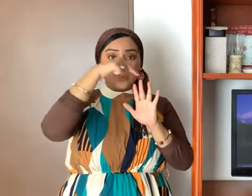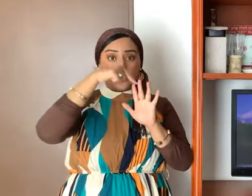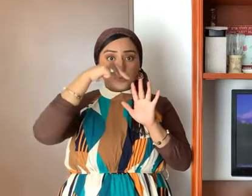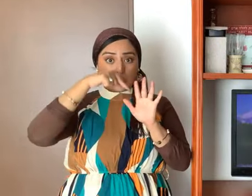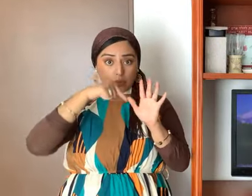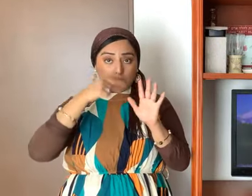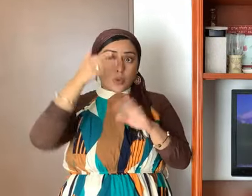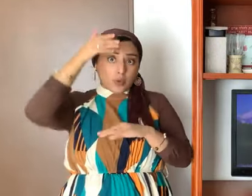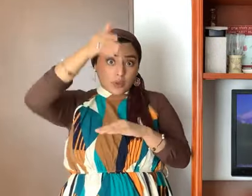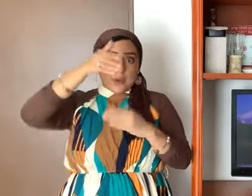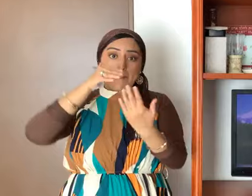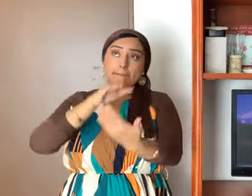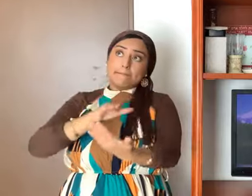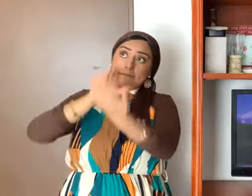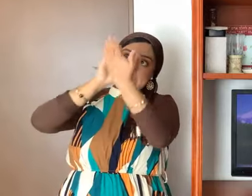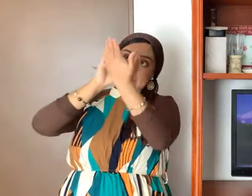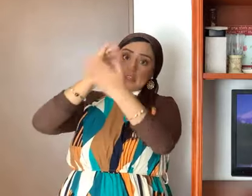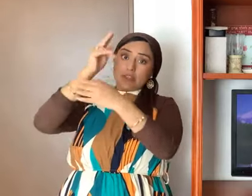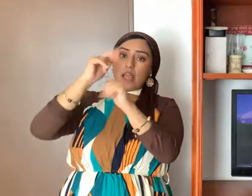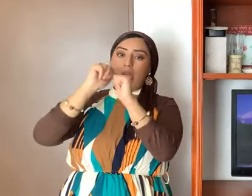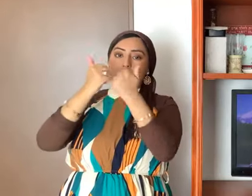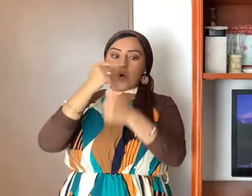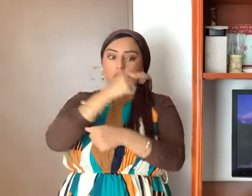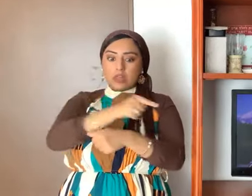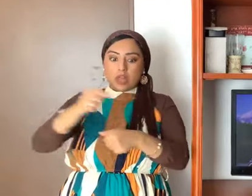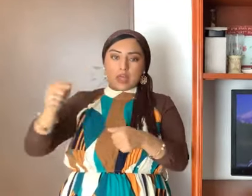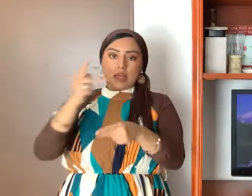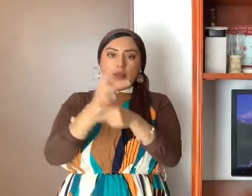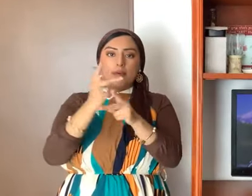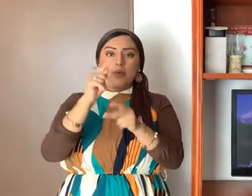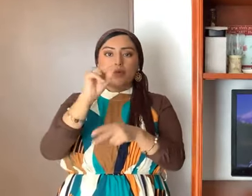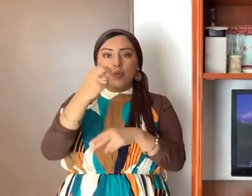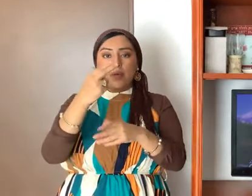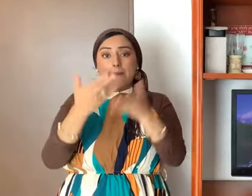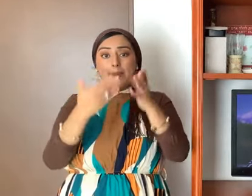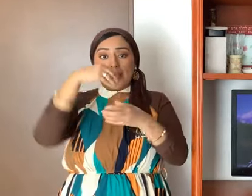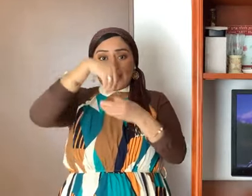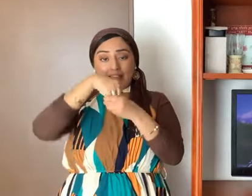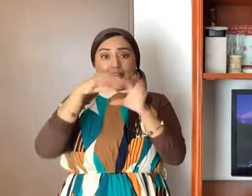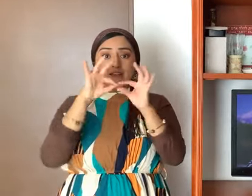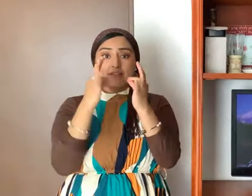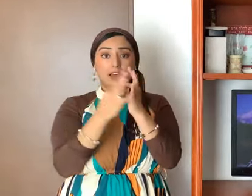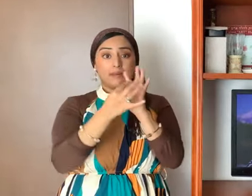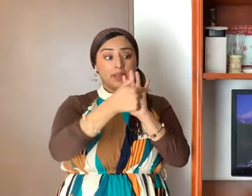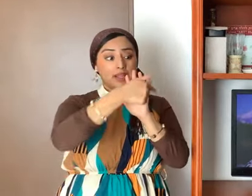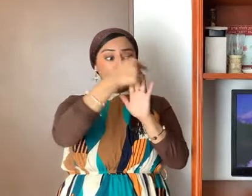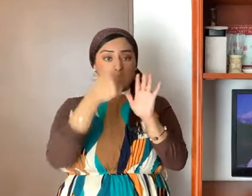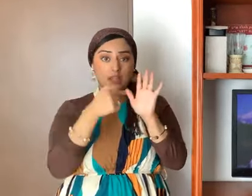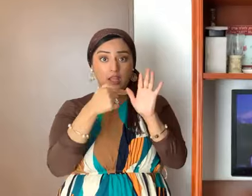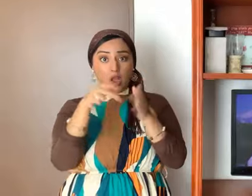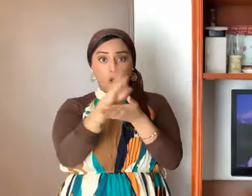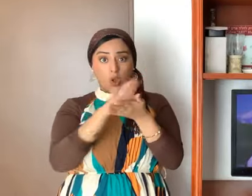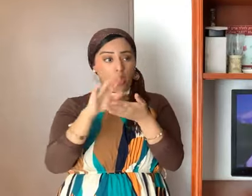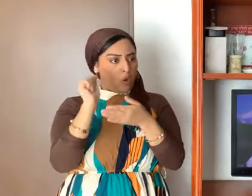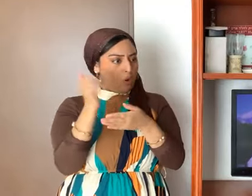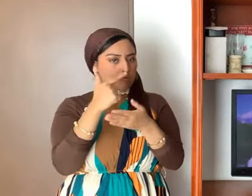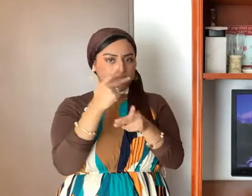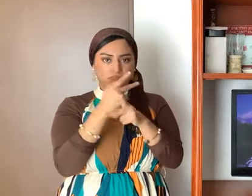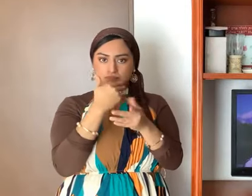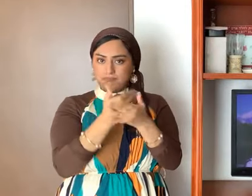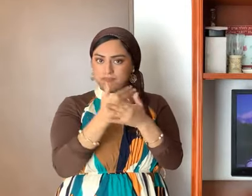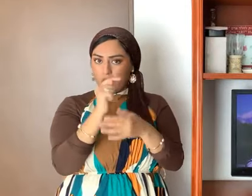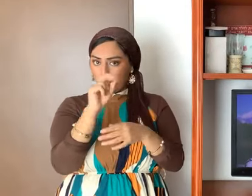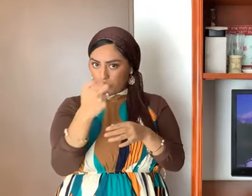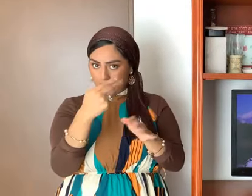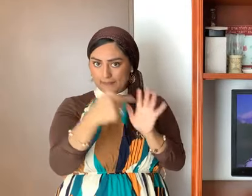va a tener que rendir cuentas sobre cómo guarda la Torá, porque a lo mejor en esta familia de Kadoshim, pues todos guardan muy bien la